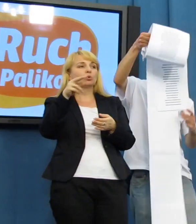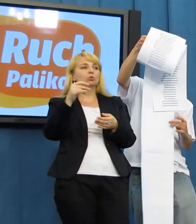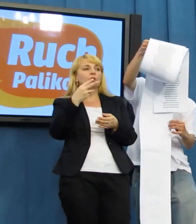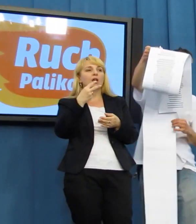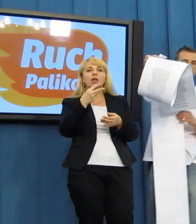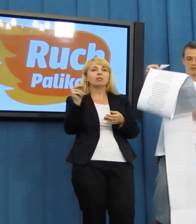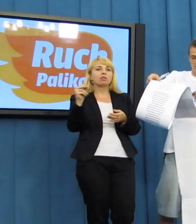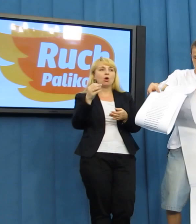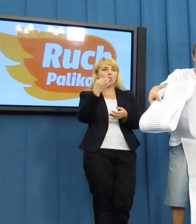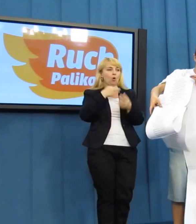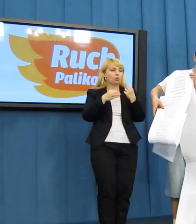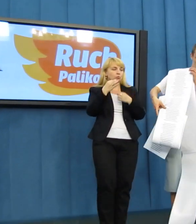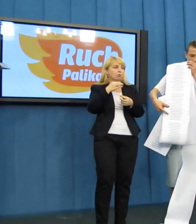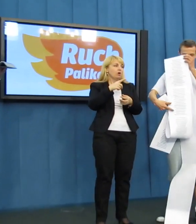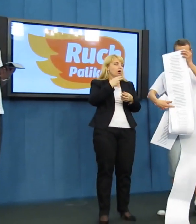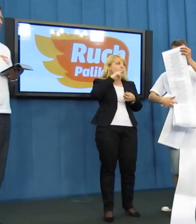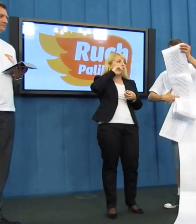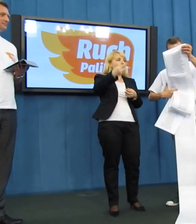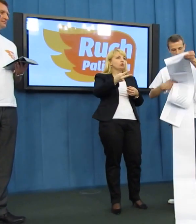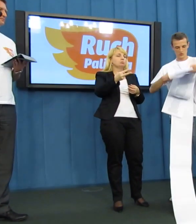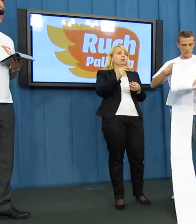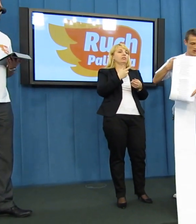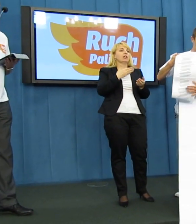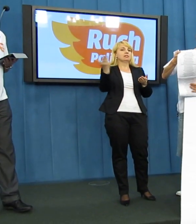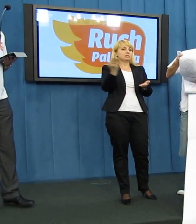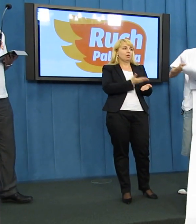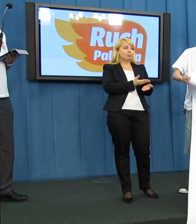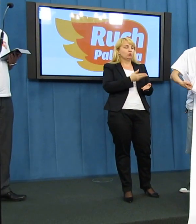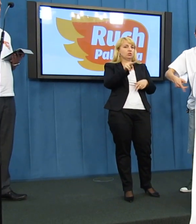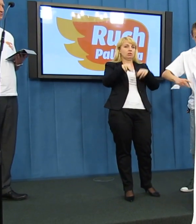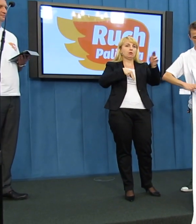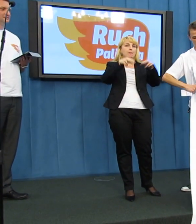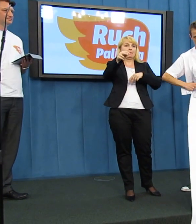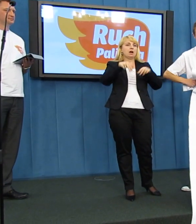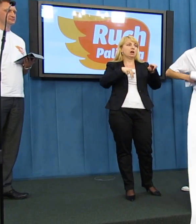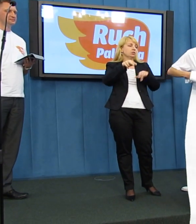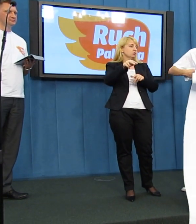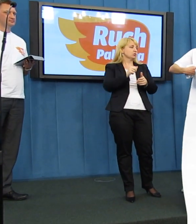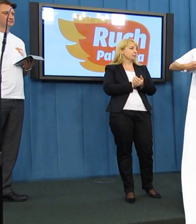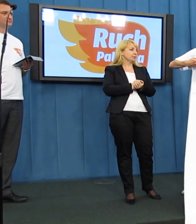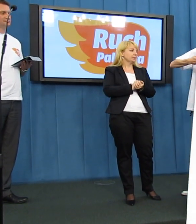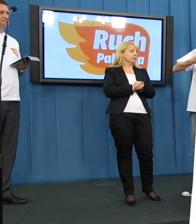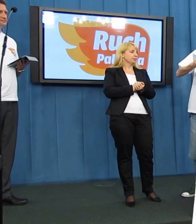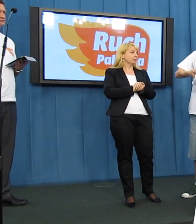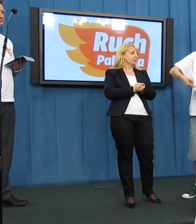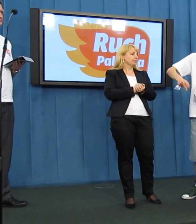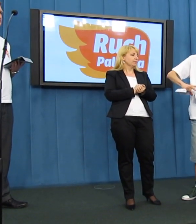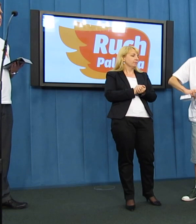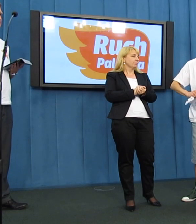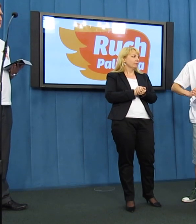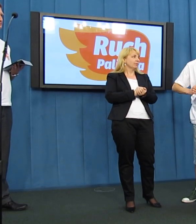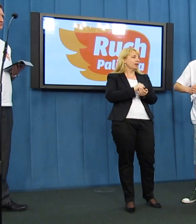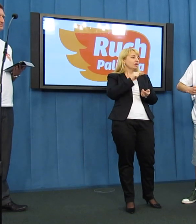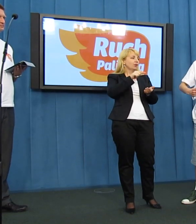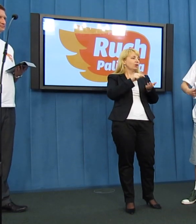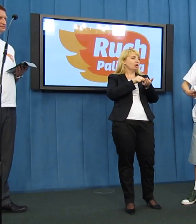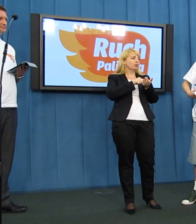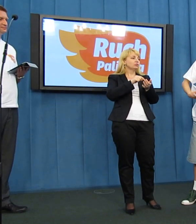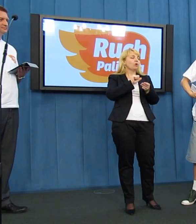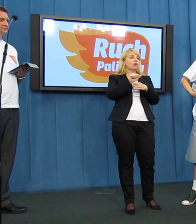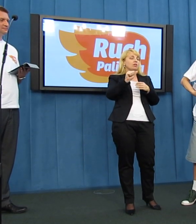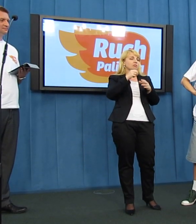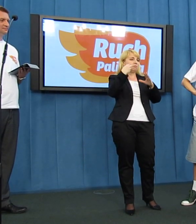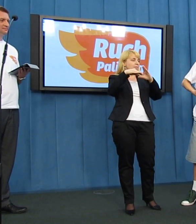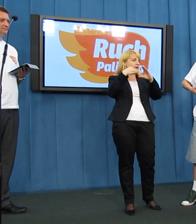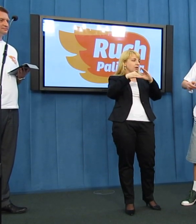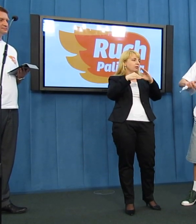Takich nastywiach się nie używa w szkołach, ale w Sejmie, jak widać, są przydatne. I to są e-maile